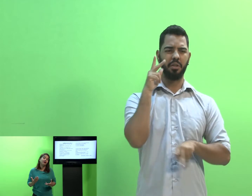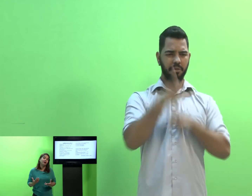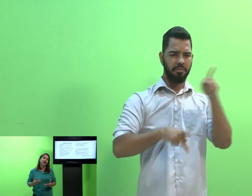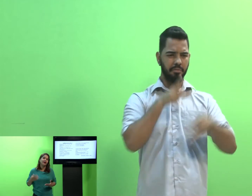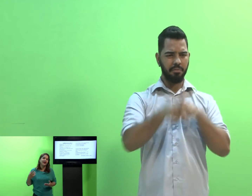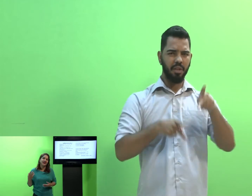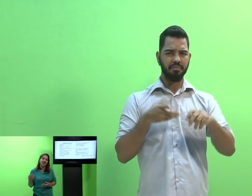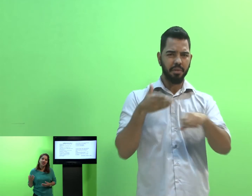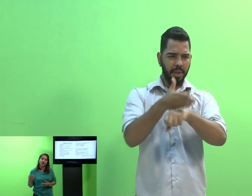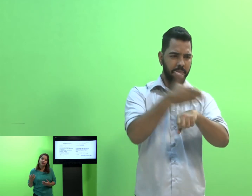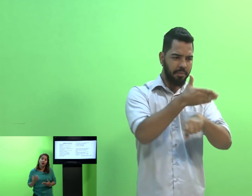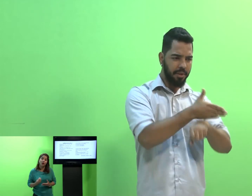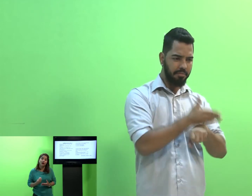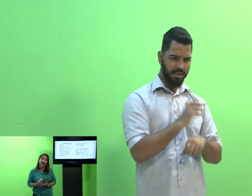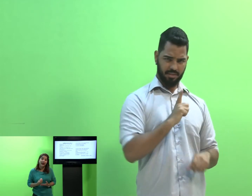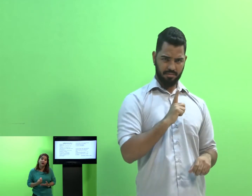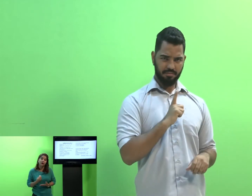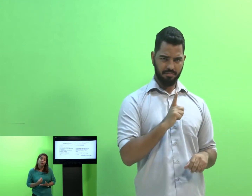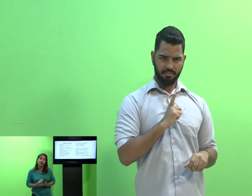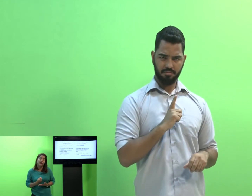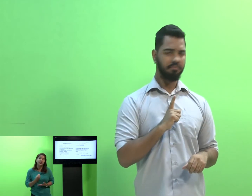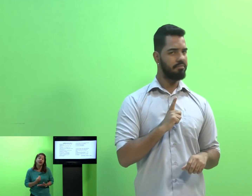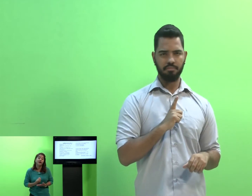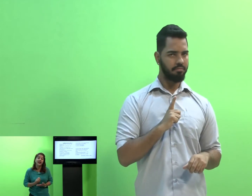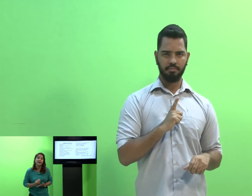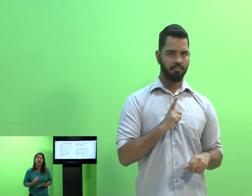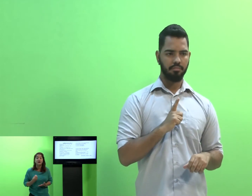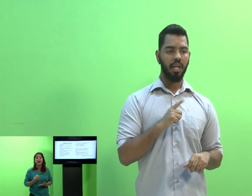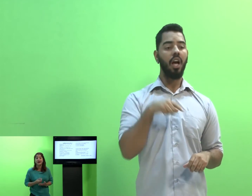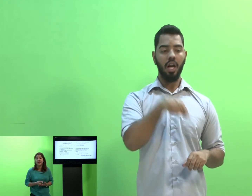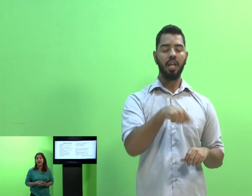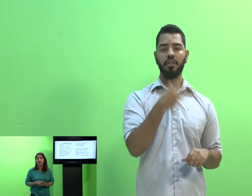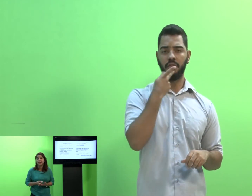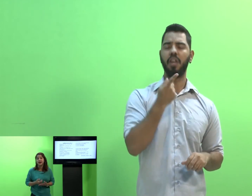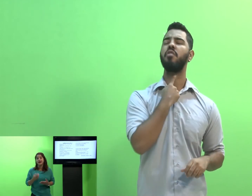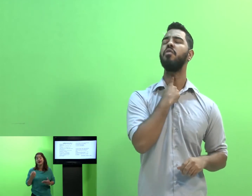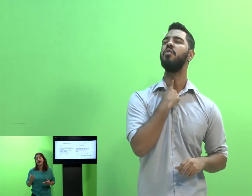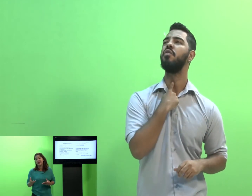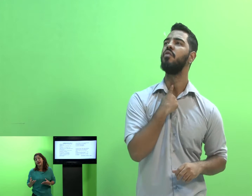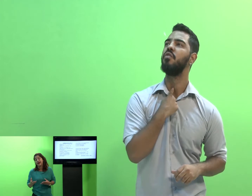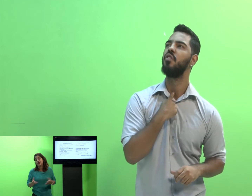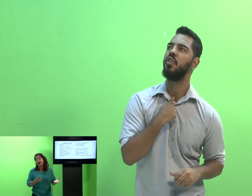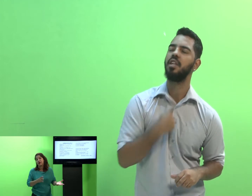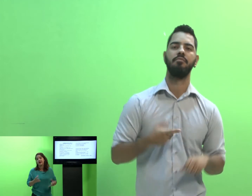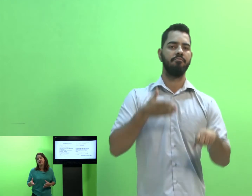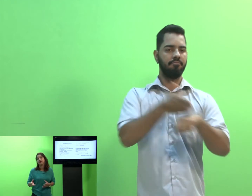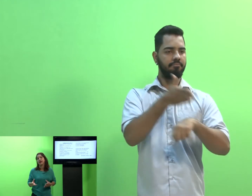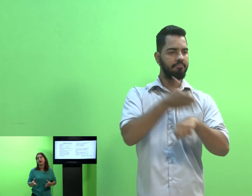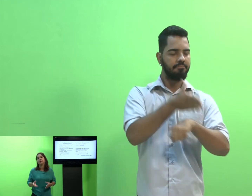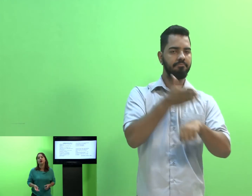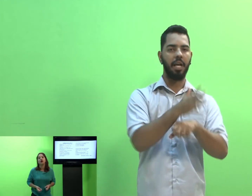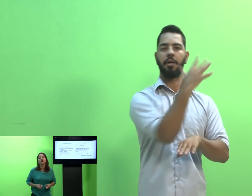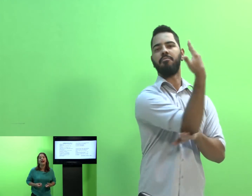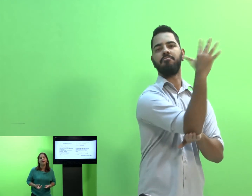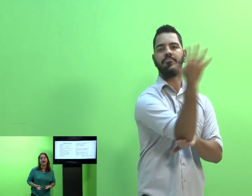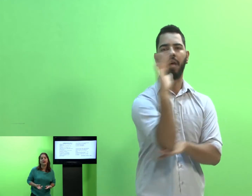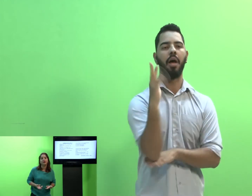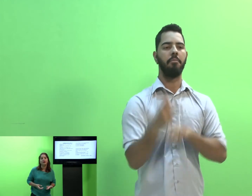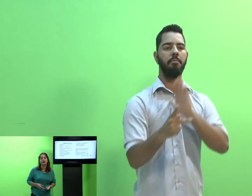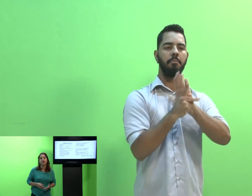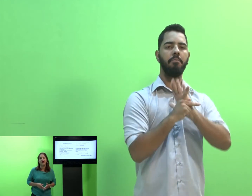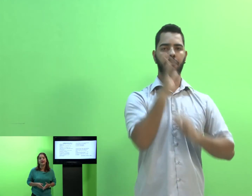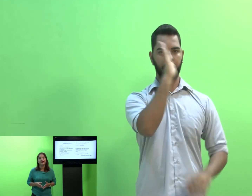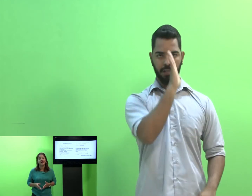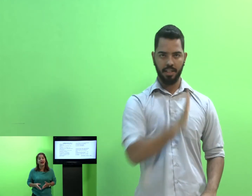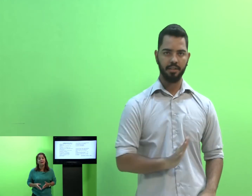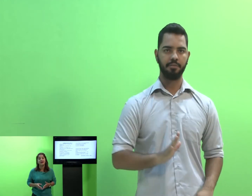e termina o poema desejando ter contato com coisas genuinamente brasileiras. Seu desejo é, ao mesmo tempo, um